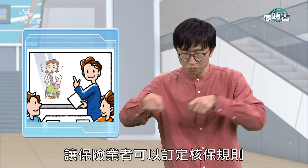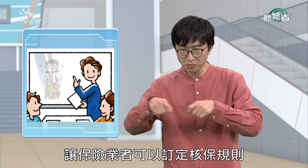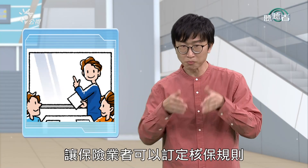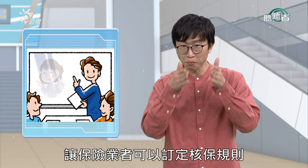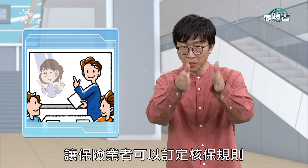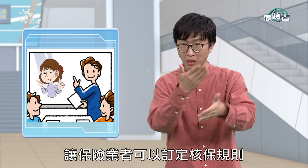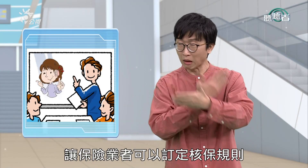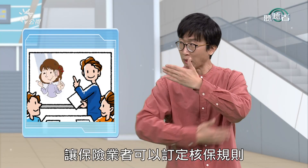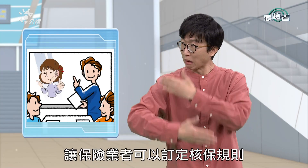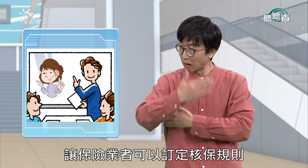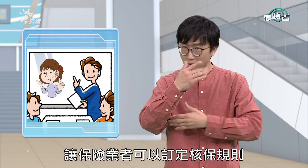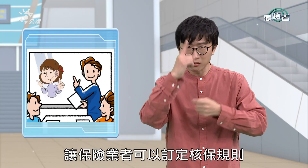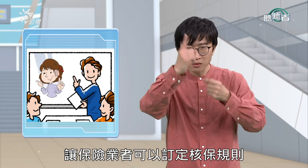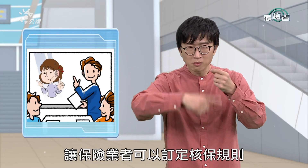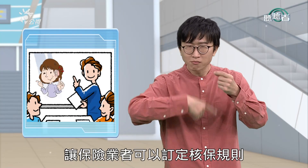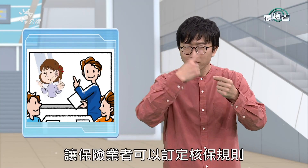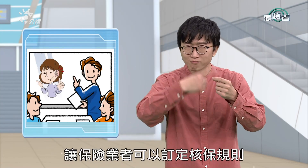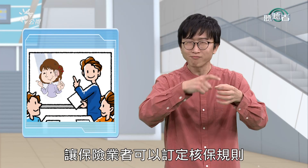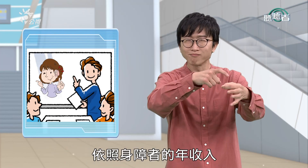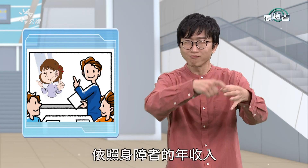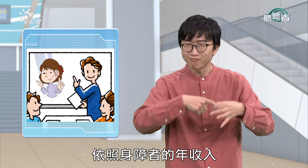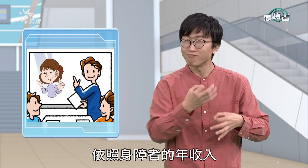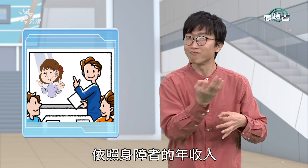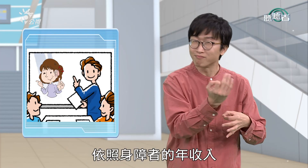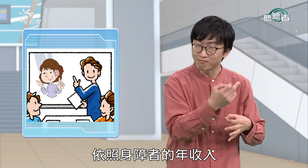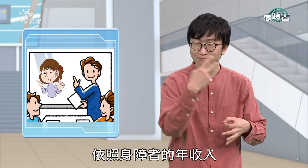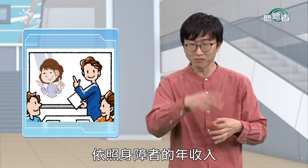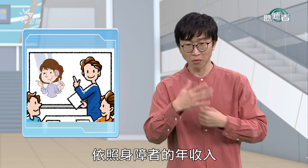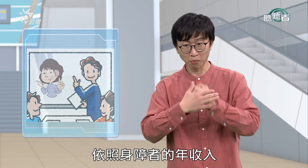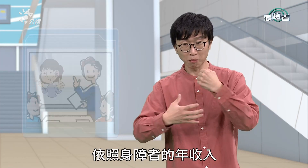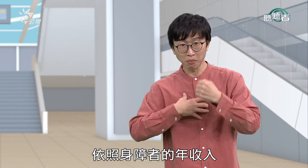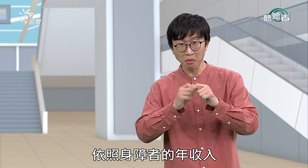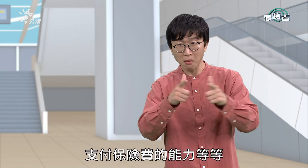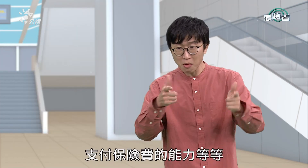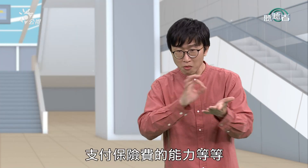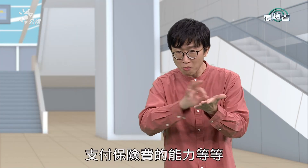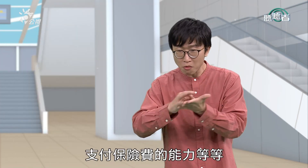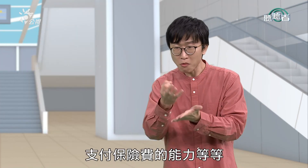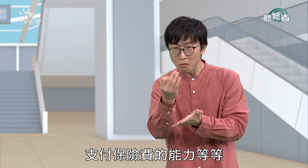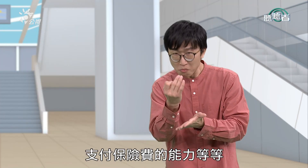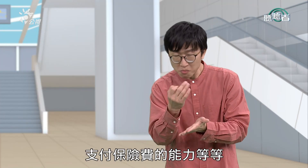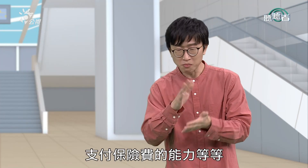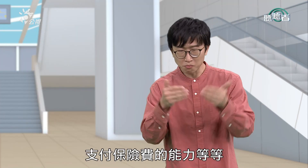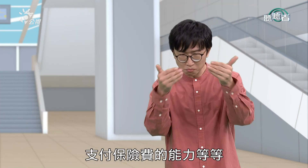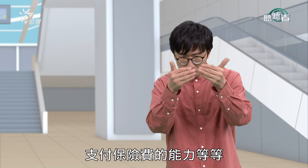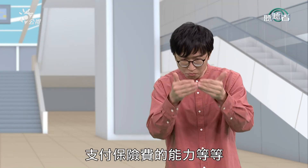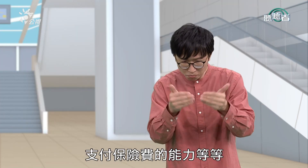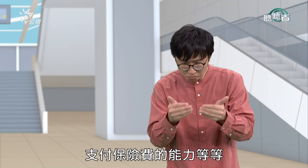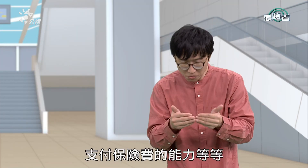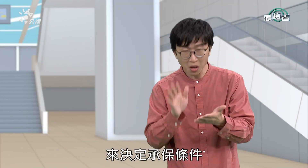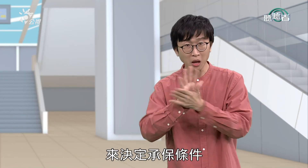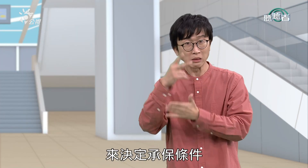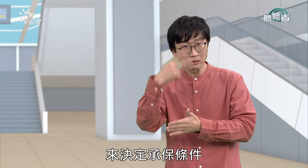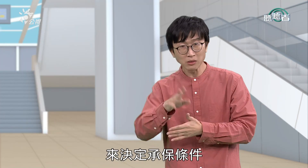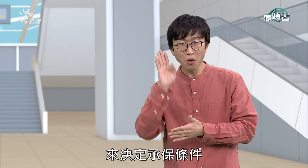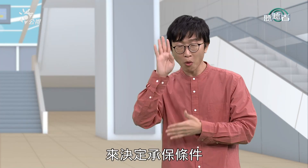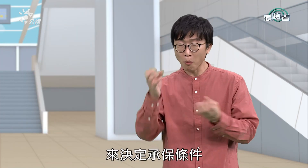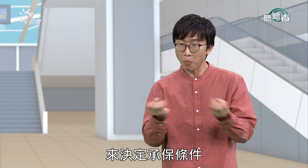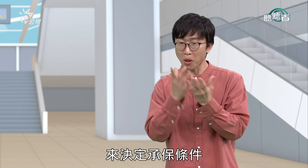可以订定核保规则，依照身障者的年收入、支付保险费的能力等等，来决定承保